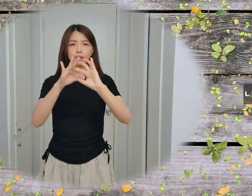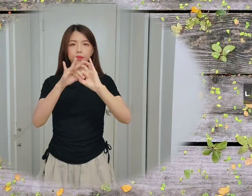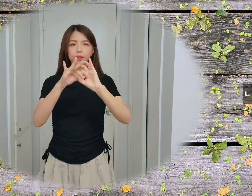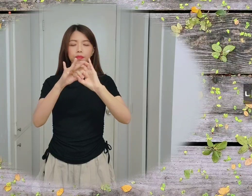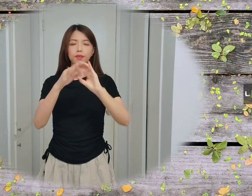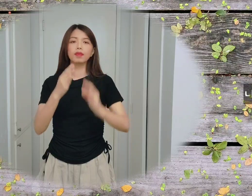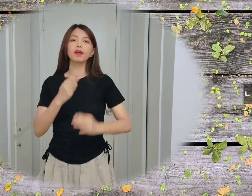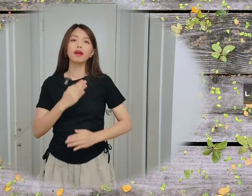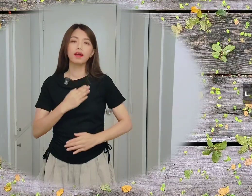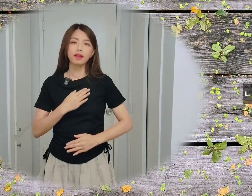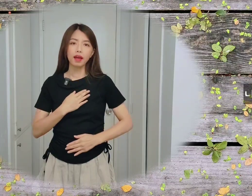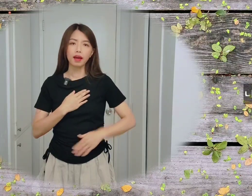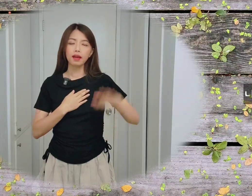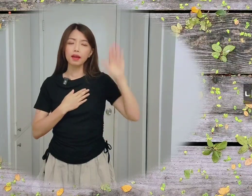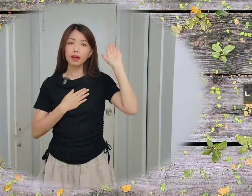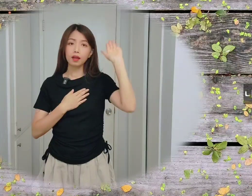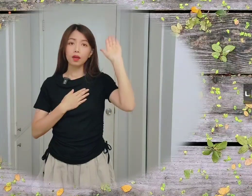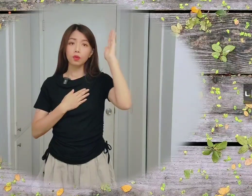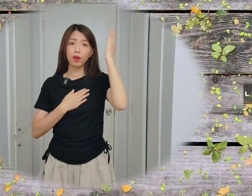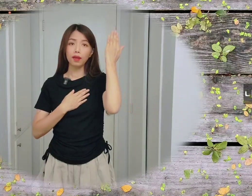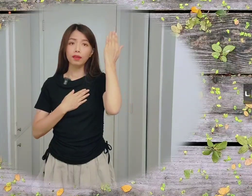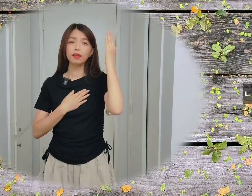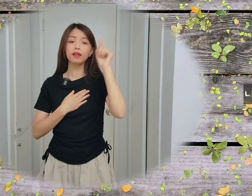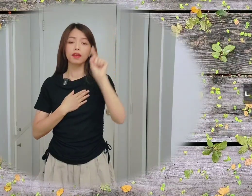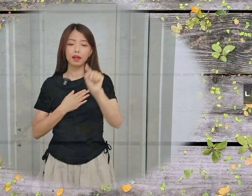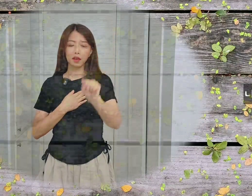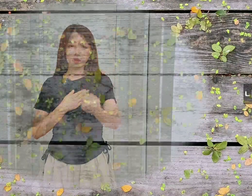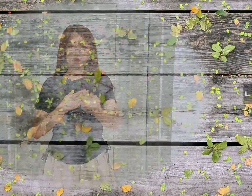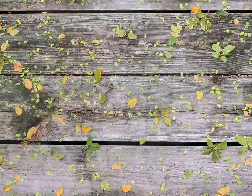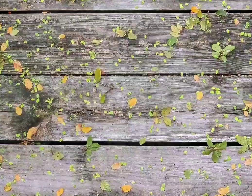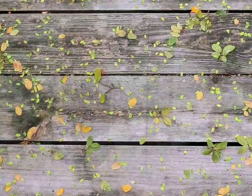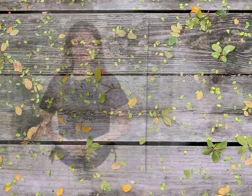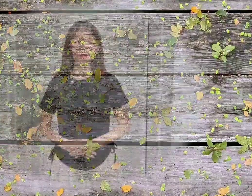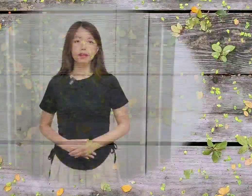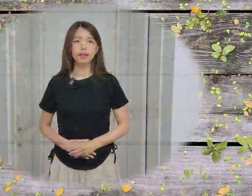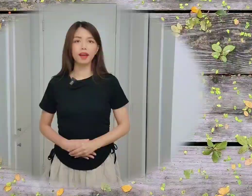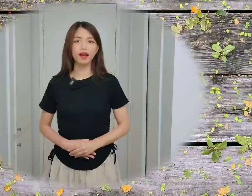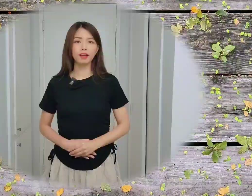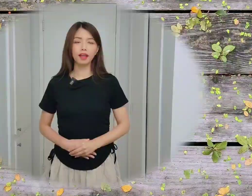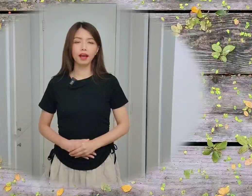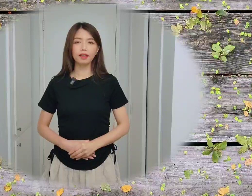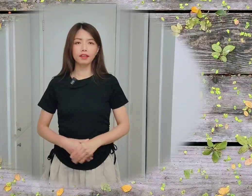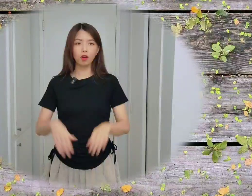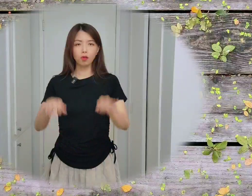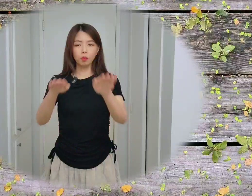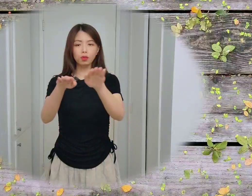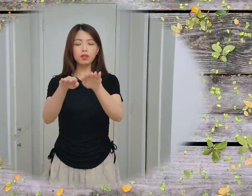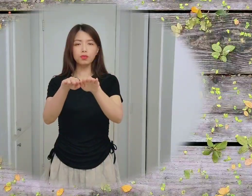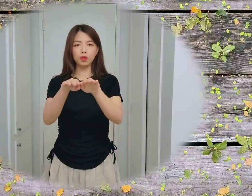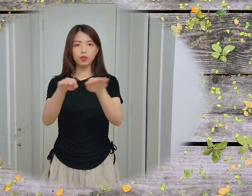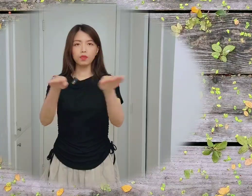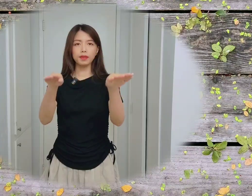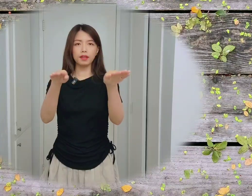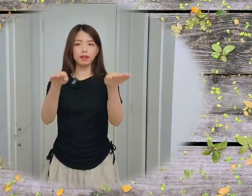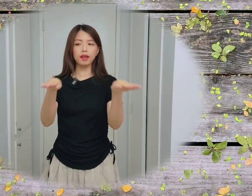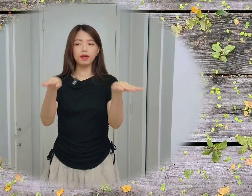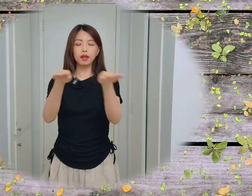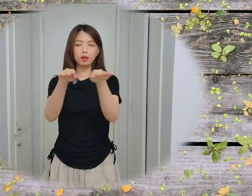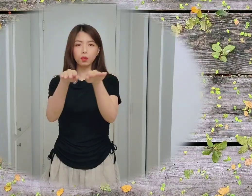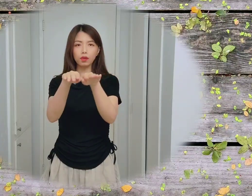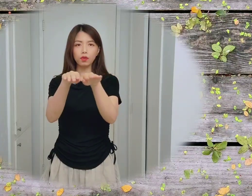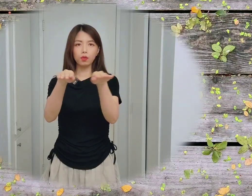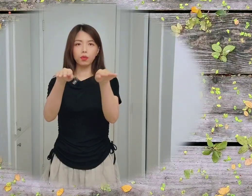나의 나 된 것은 다 주의 은혜라. 다는요 모든 수어 해주시면